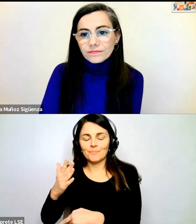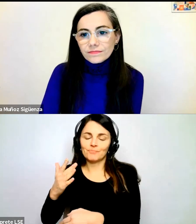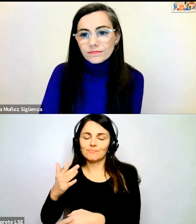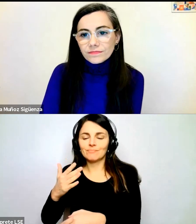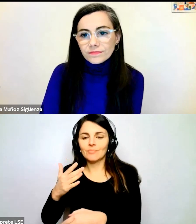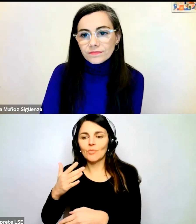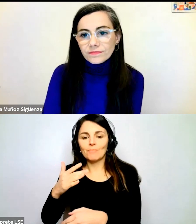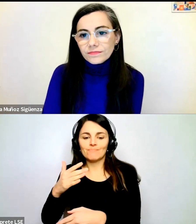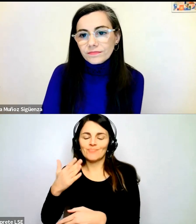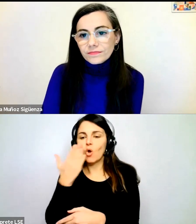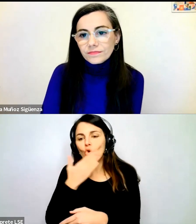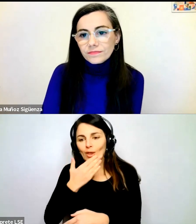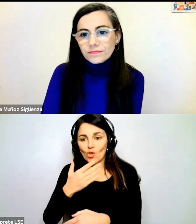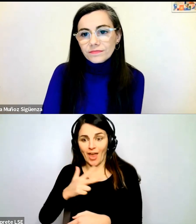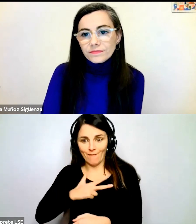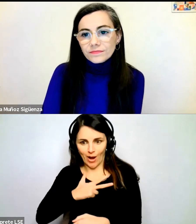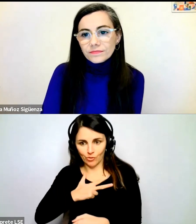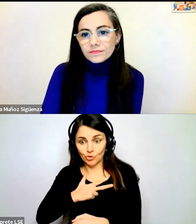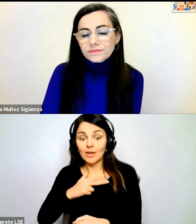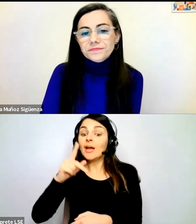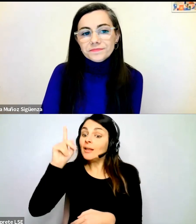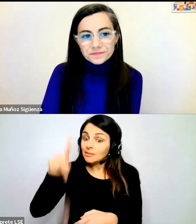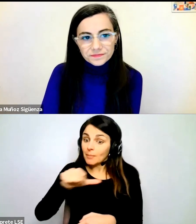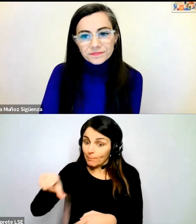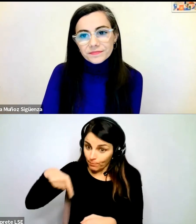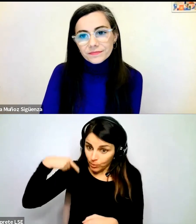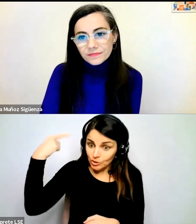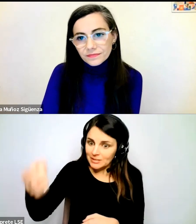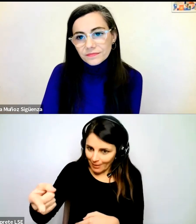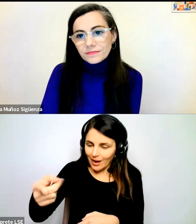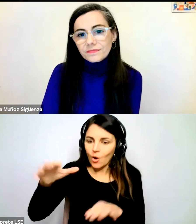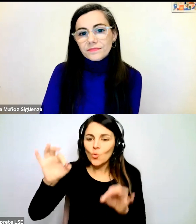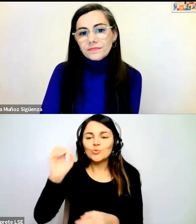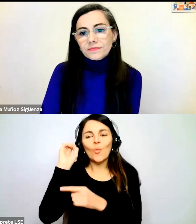el aniversario de la Ley 27 y un poco más de legislación, lo colgaremos también.